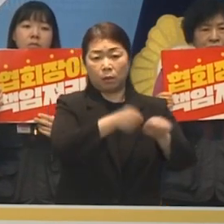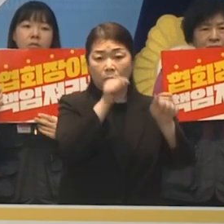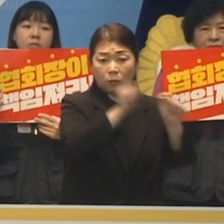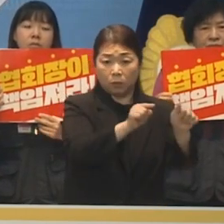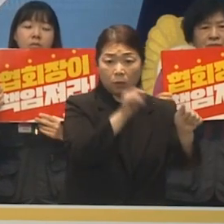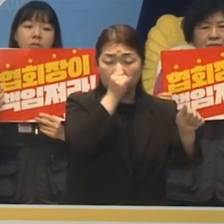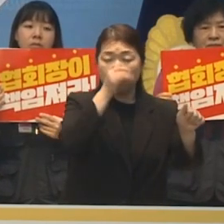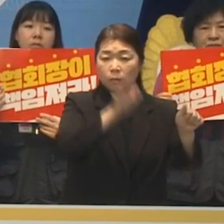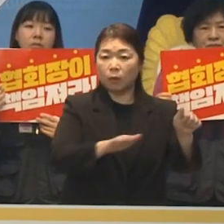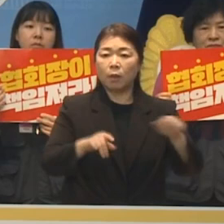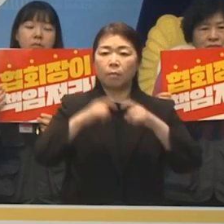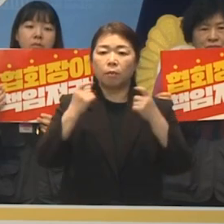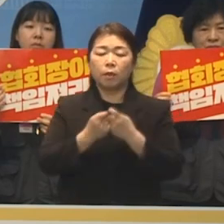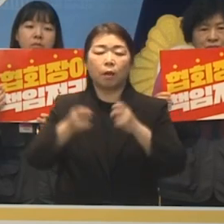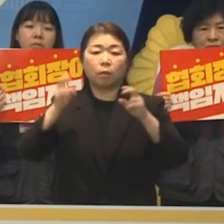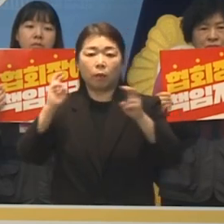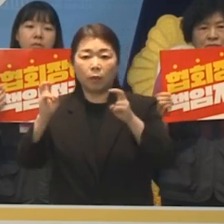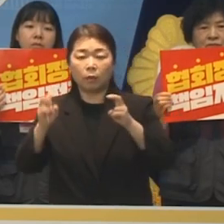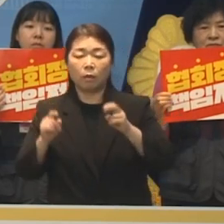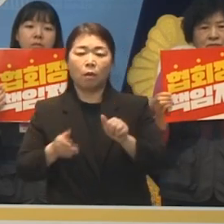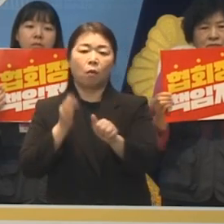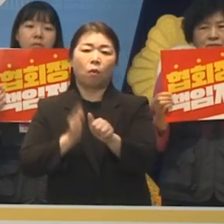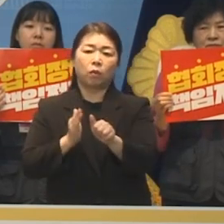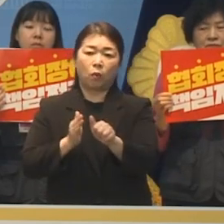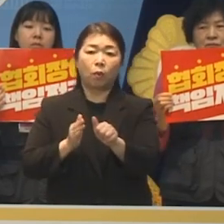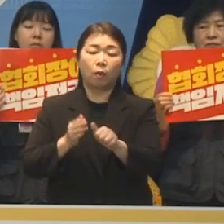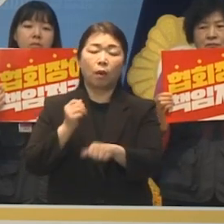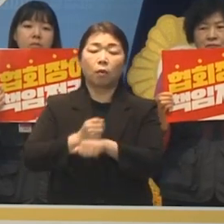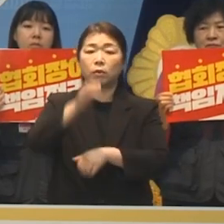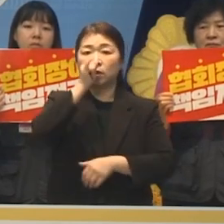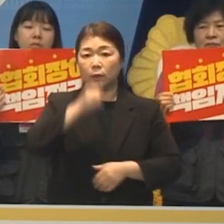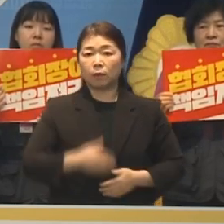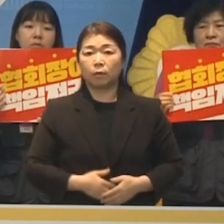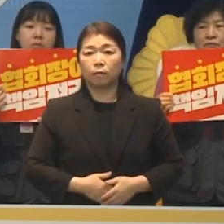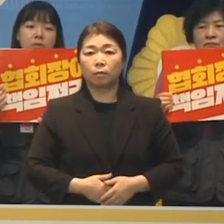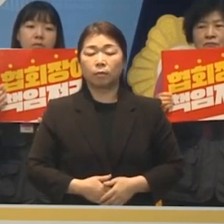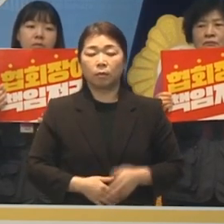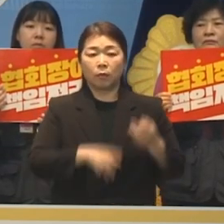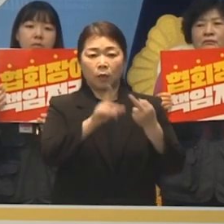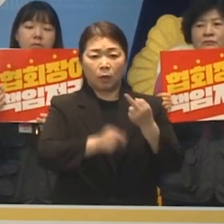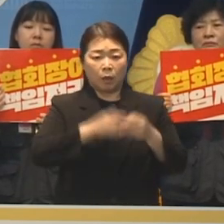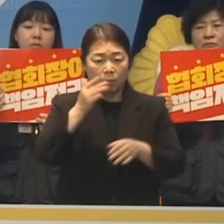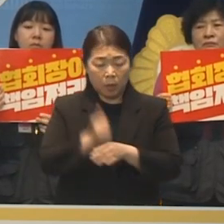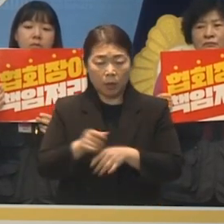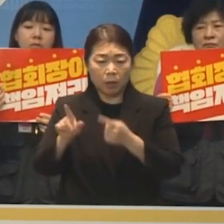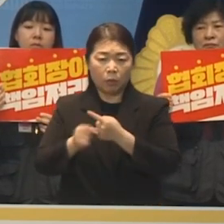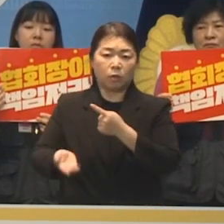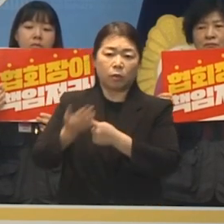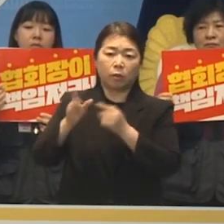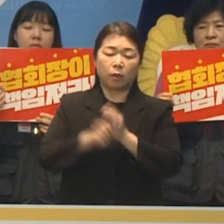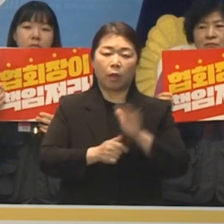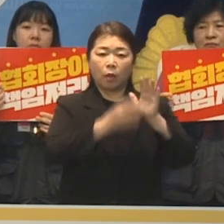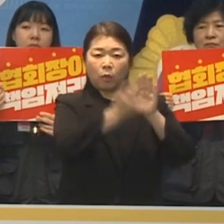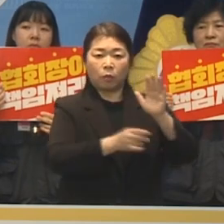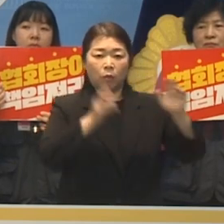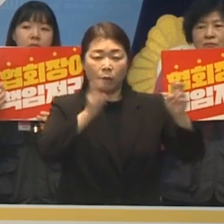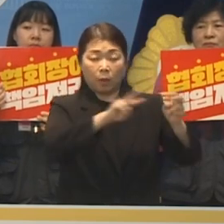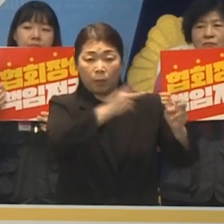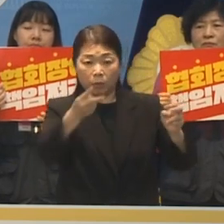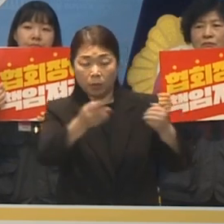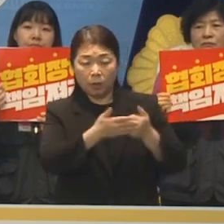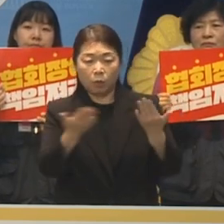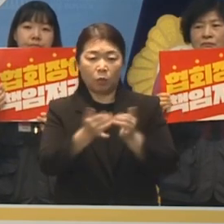있으며 민간 기업에는 권고하고 있다. 연말연시 용역업체 변경을 통한